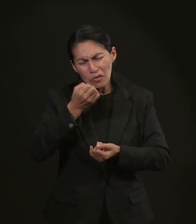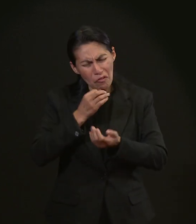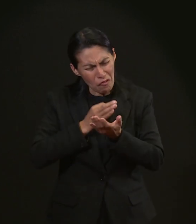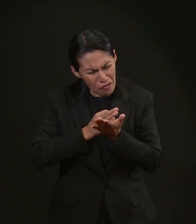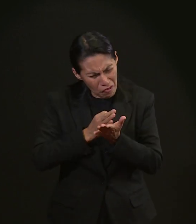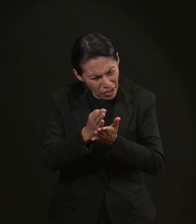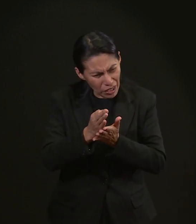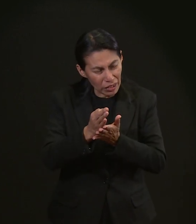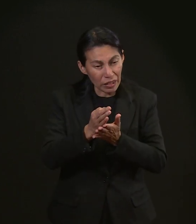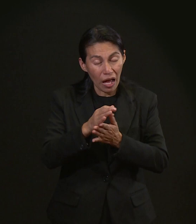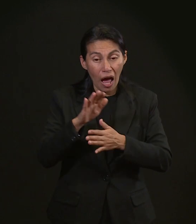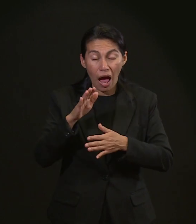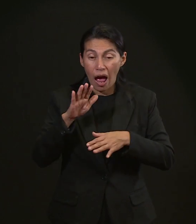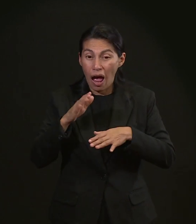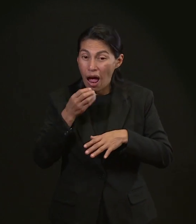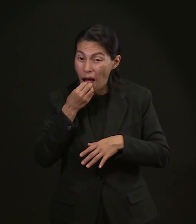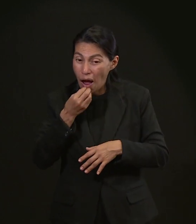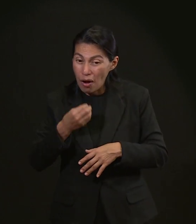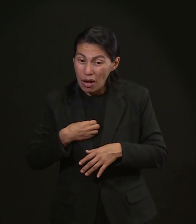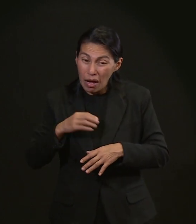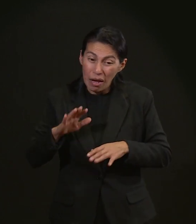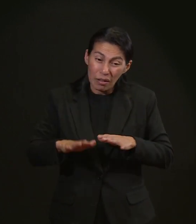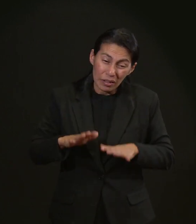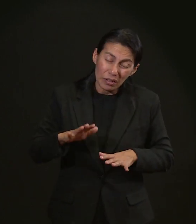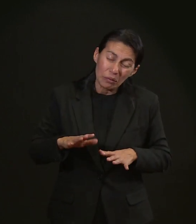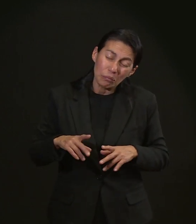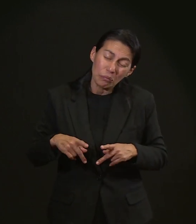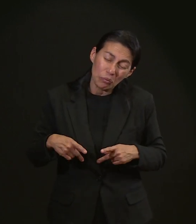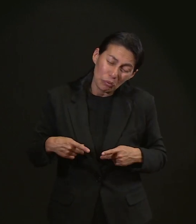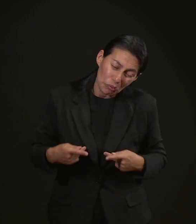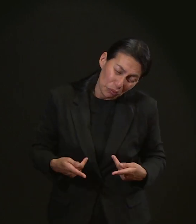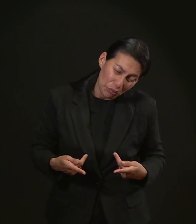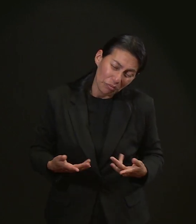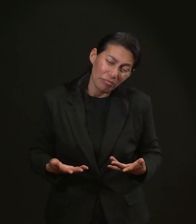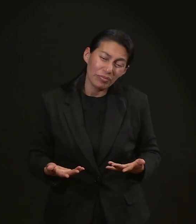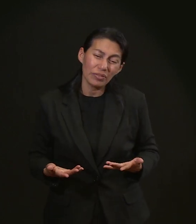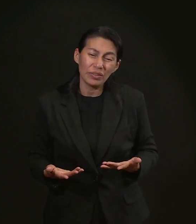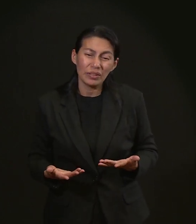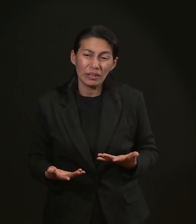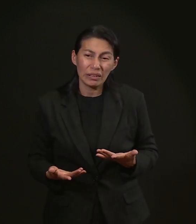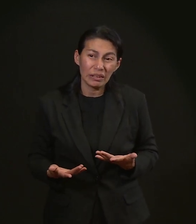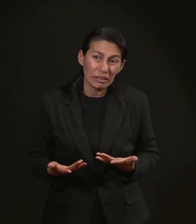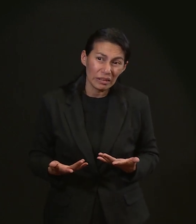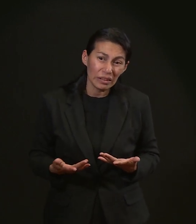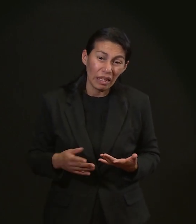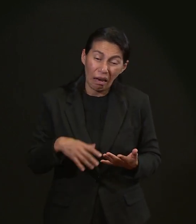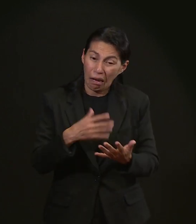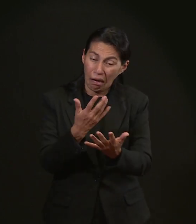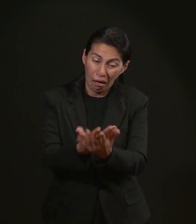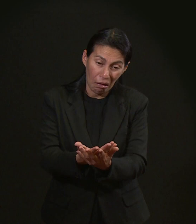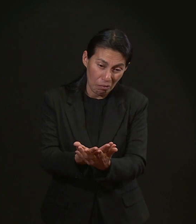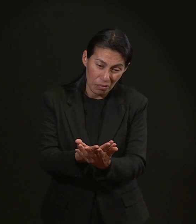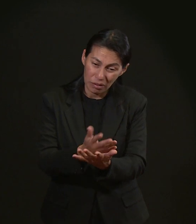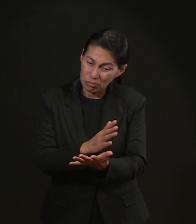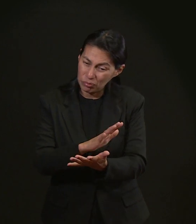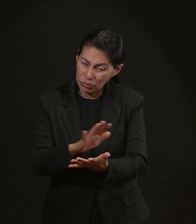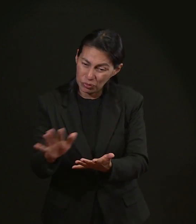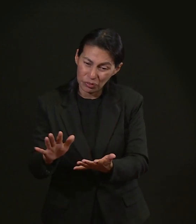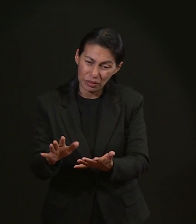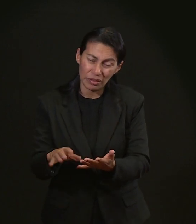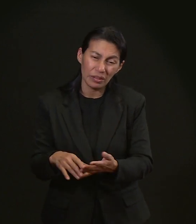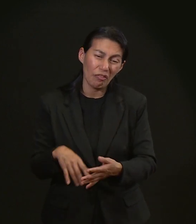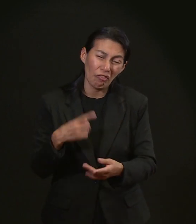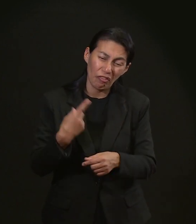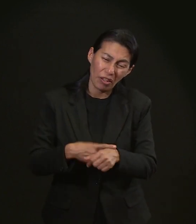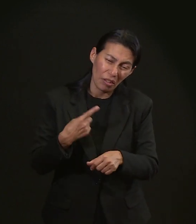mantuvo firmes aunque flaqueamos aunque estuviéramos prácticamente tirados en la